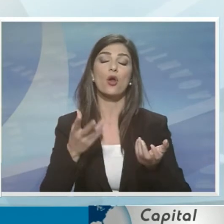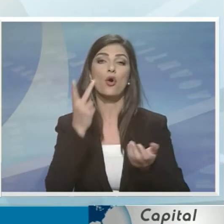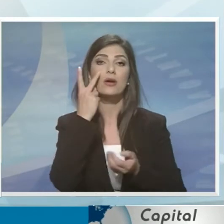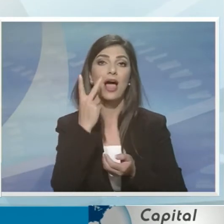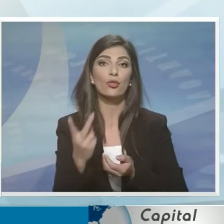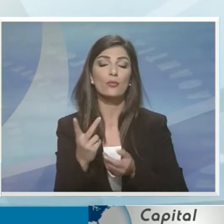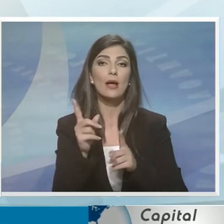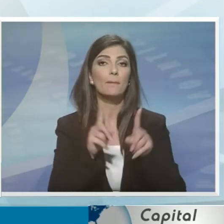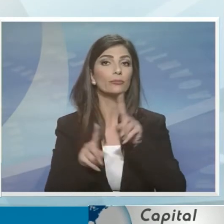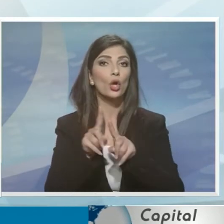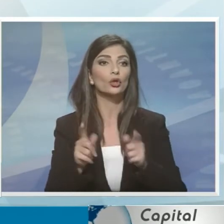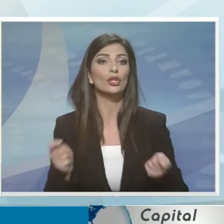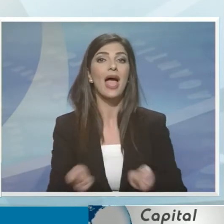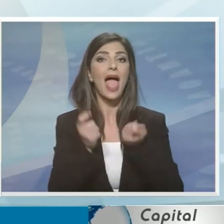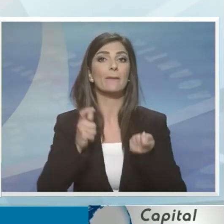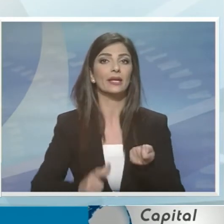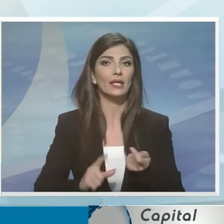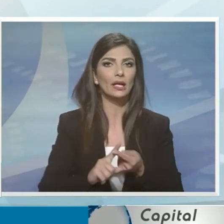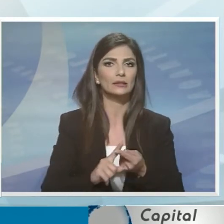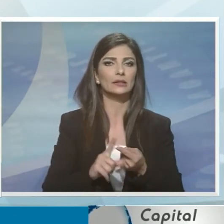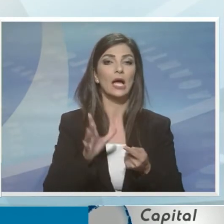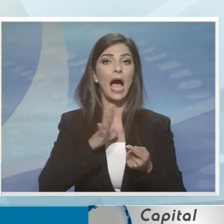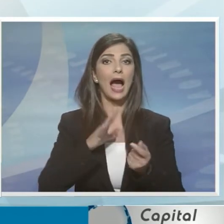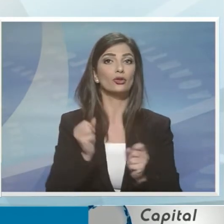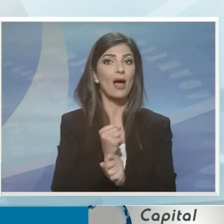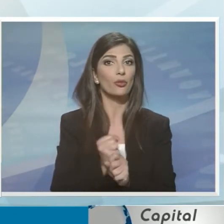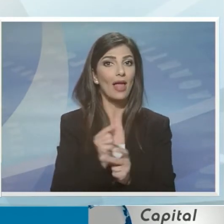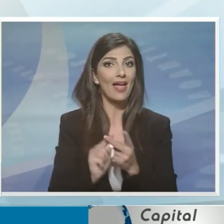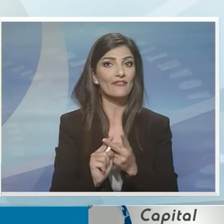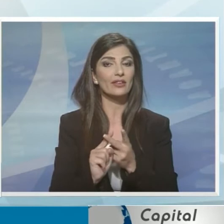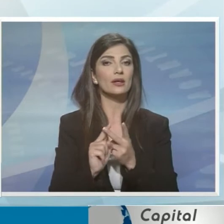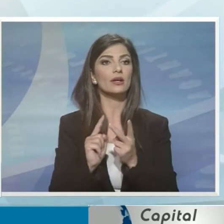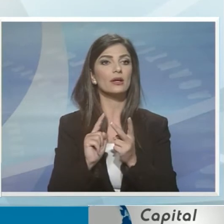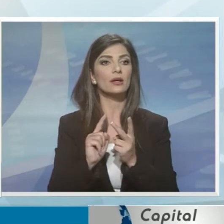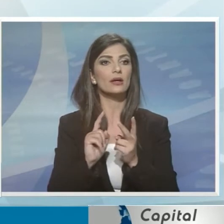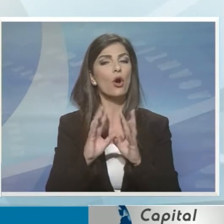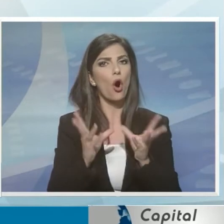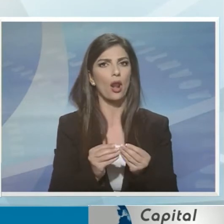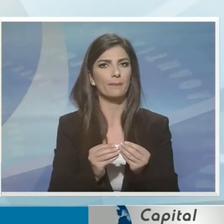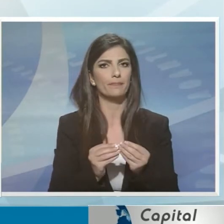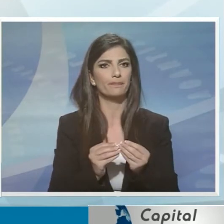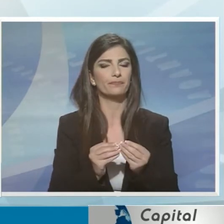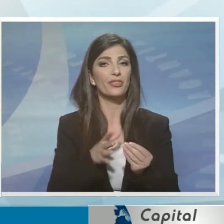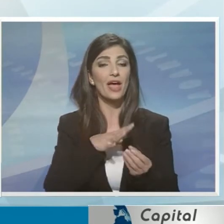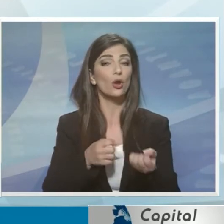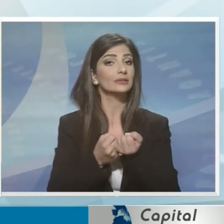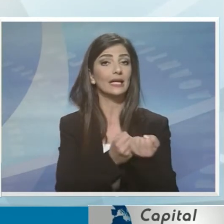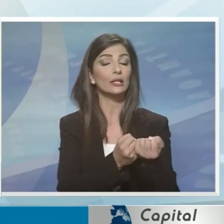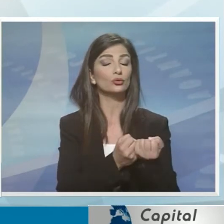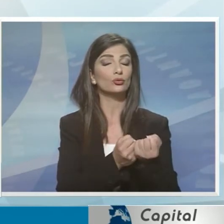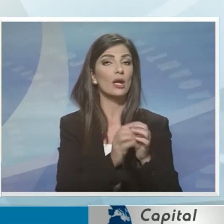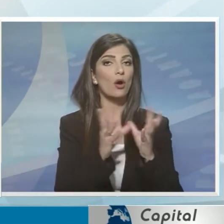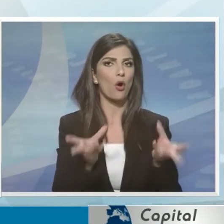των ευάλωτων ομάδων του πληθυσμού. Προς τον πιο πάνω σκοπό, το Υπουργείο Υγείας έλαβε τα